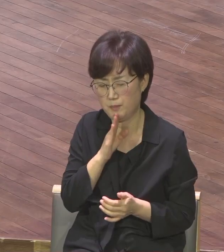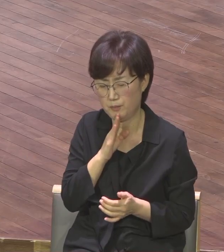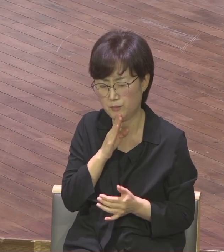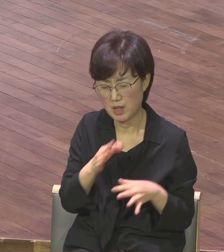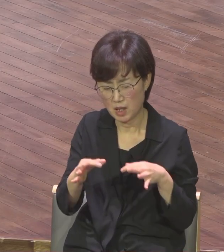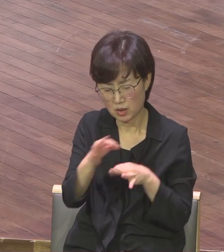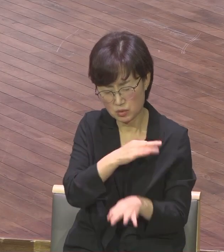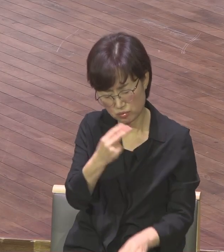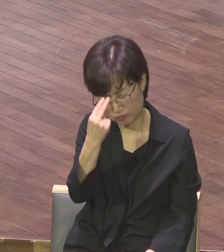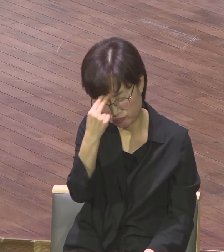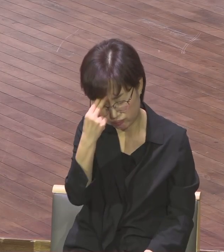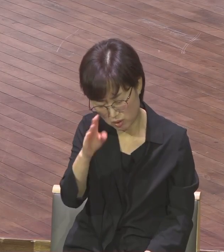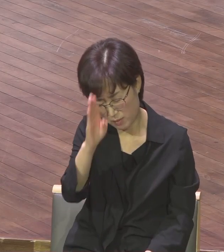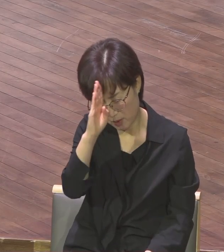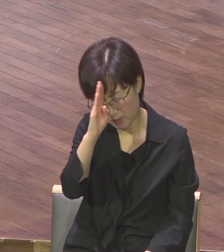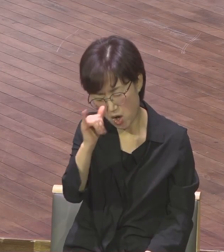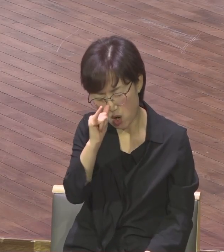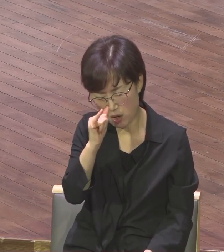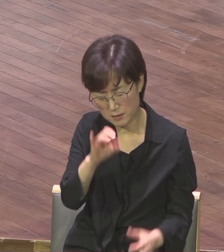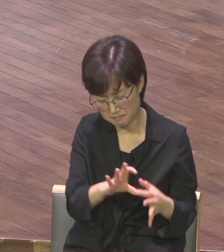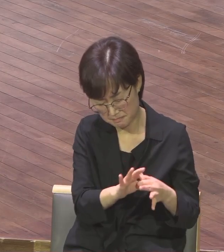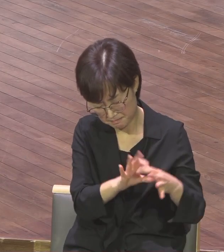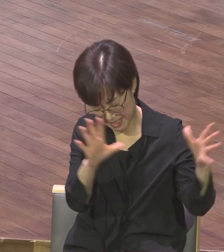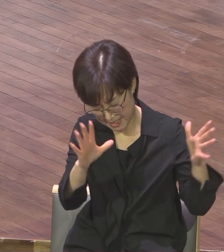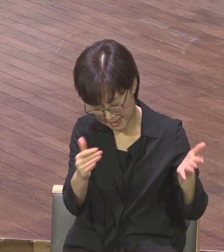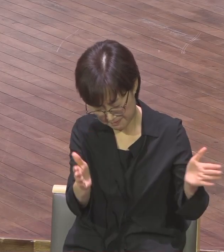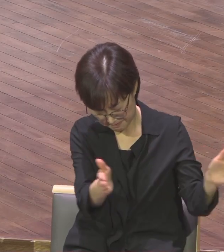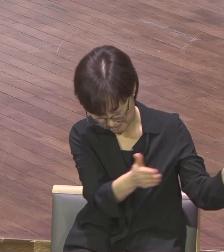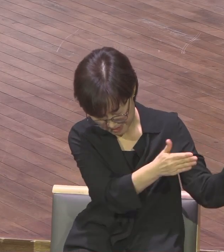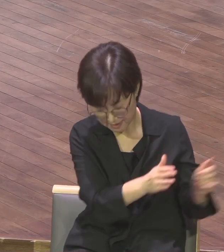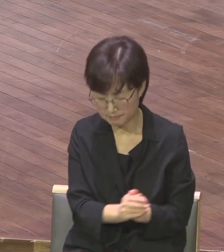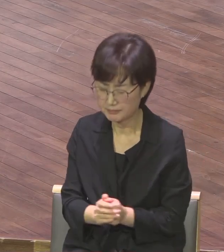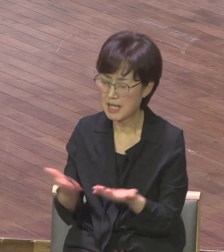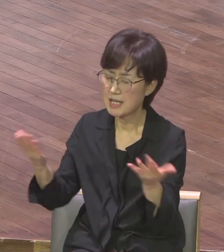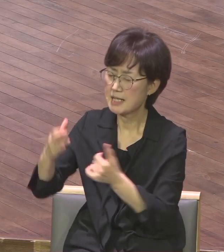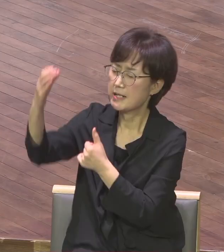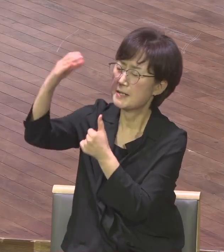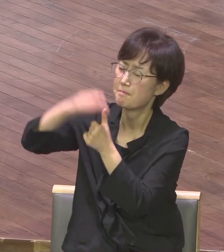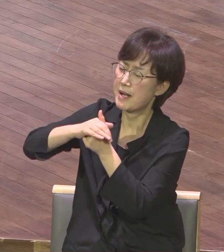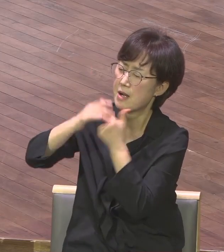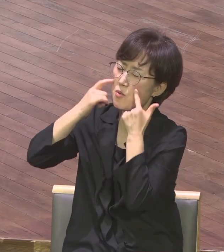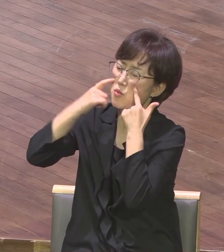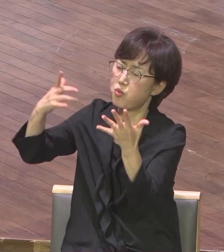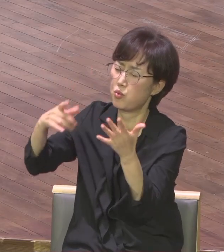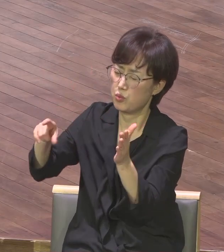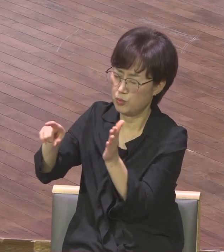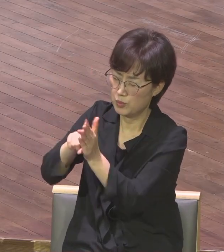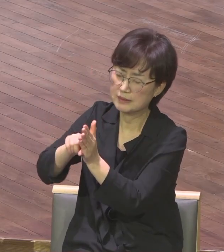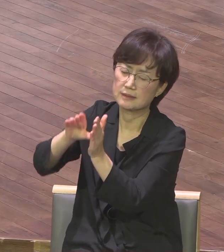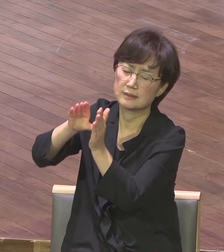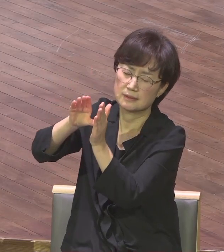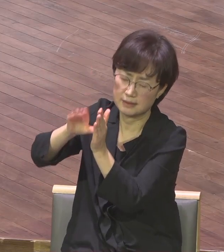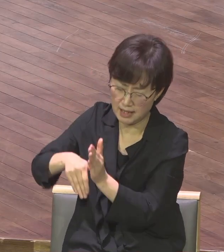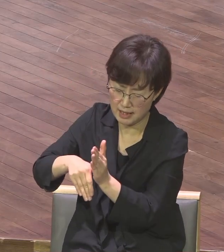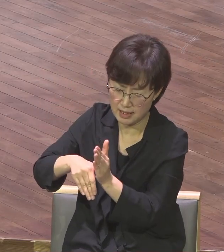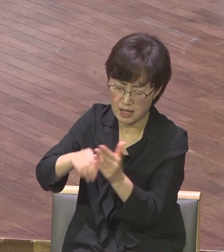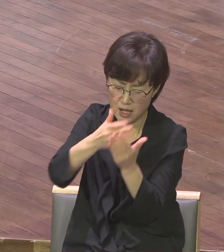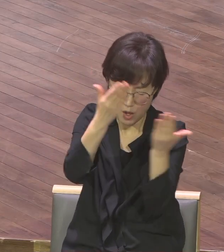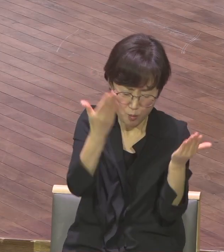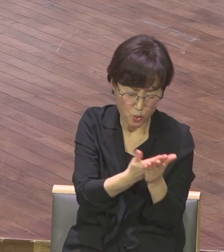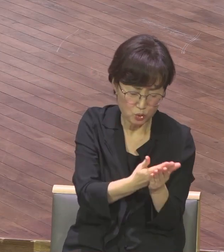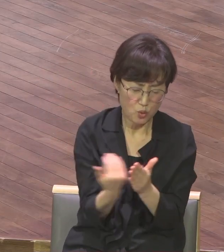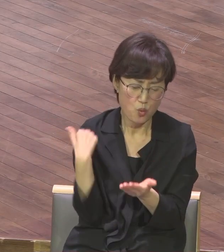경제적인 질병적인 모든 문제를 다 뛰어넘어서 이 사명적 정체성을 회복하는 그 순간 모든 것을